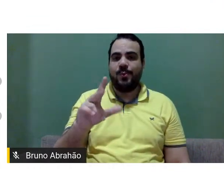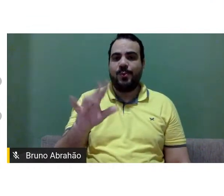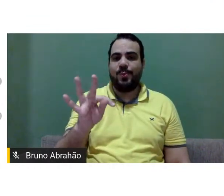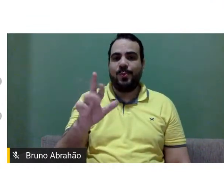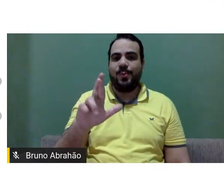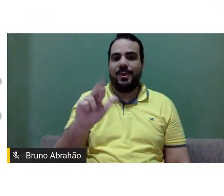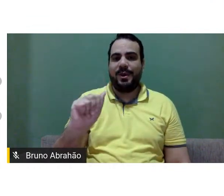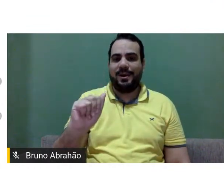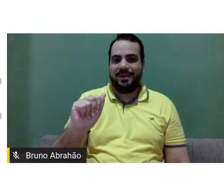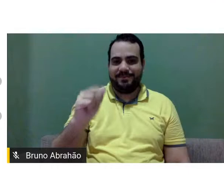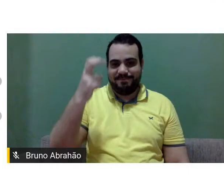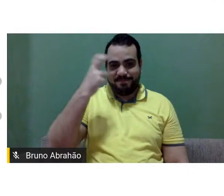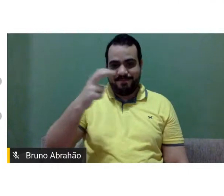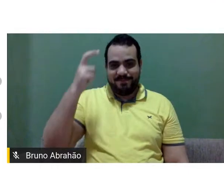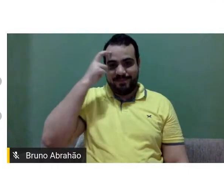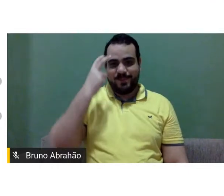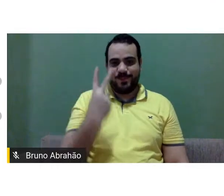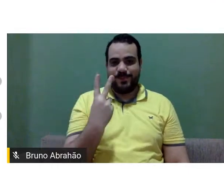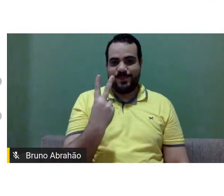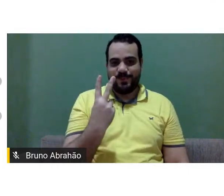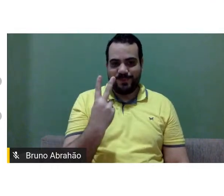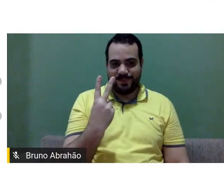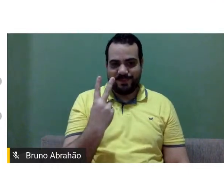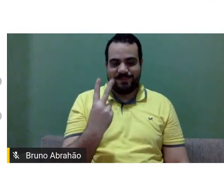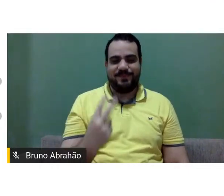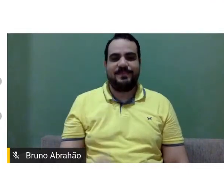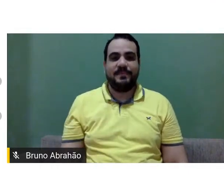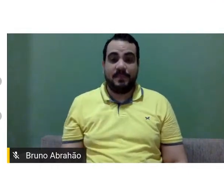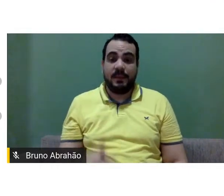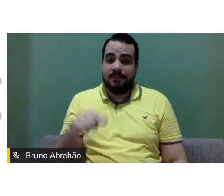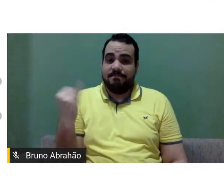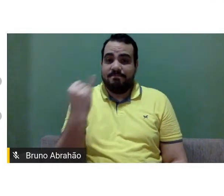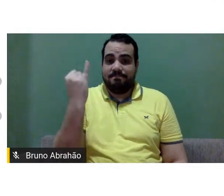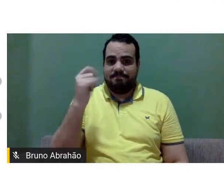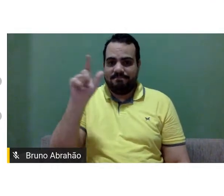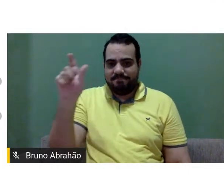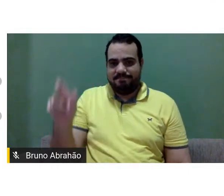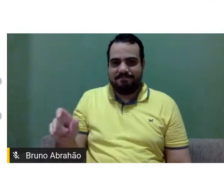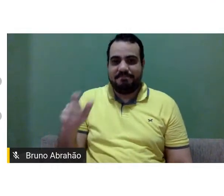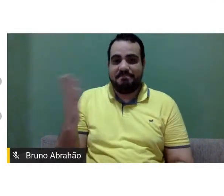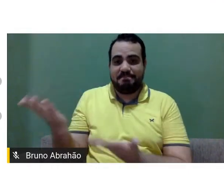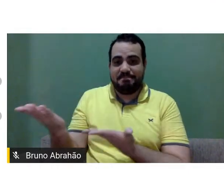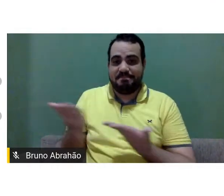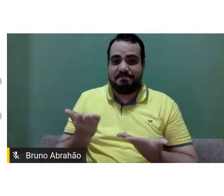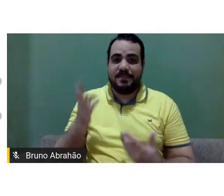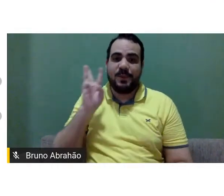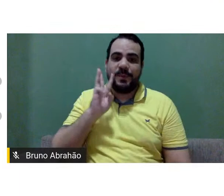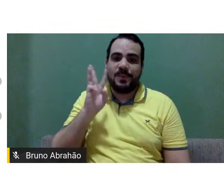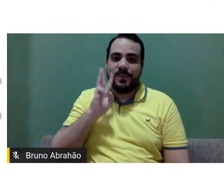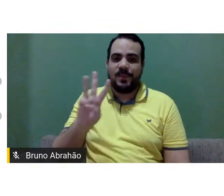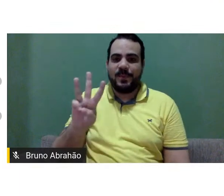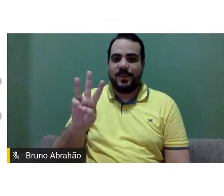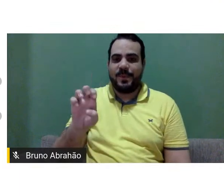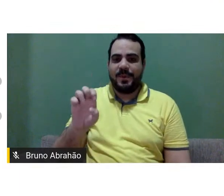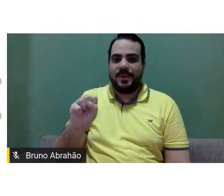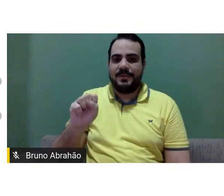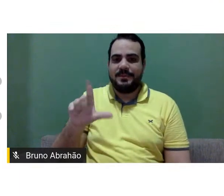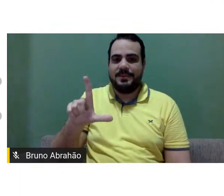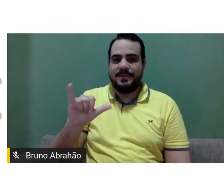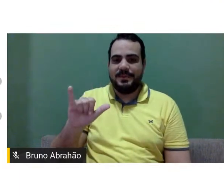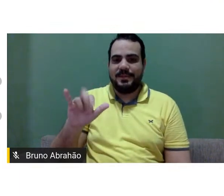Oi desculpa biocultural é sobre essas duas culturas